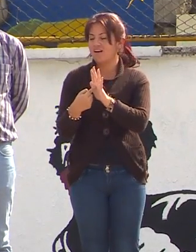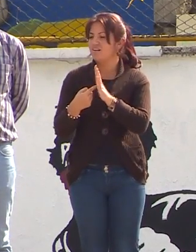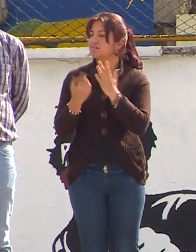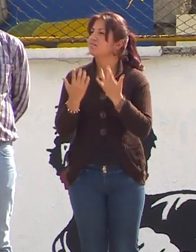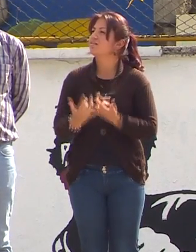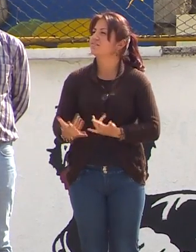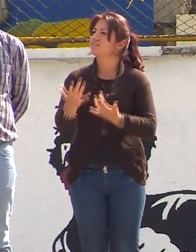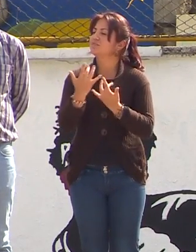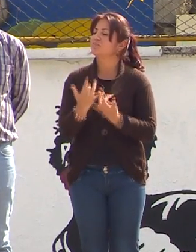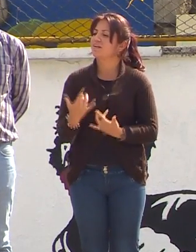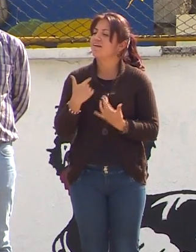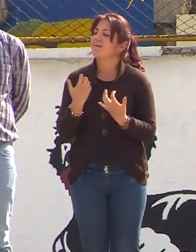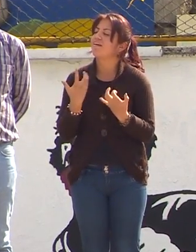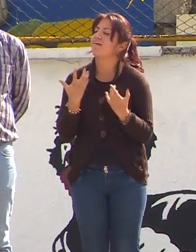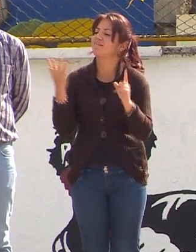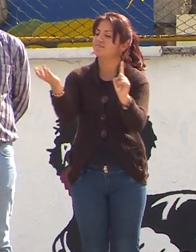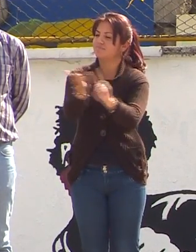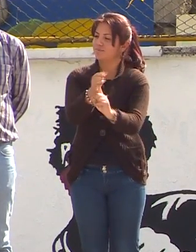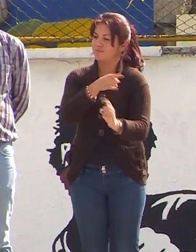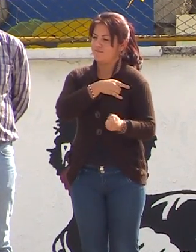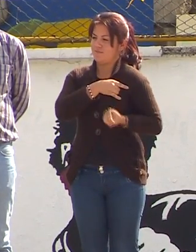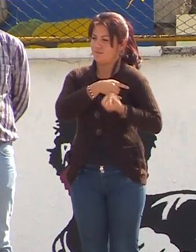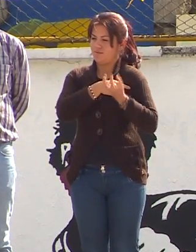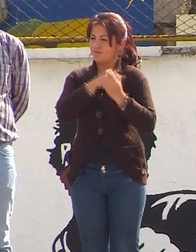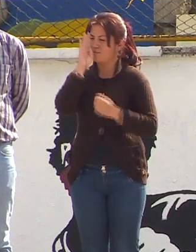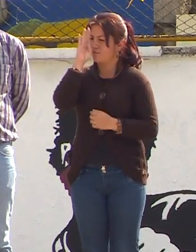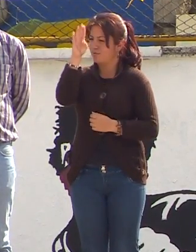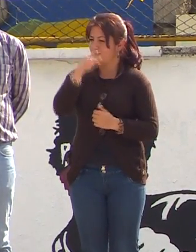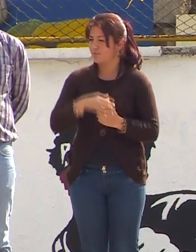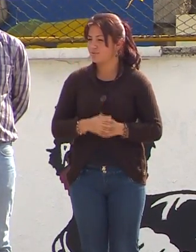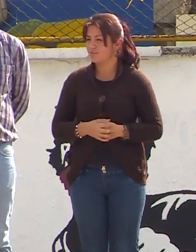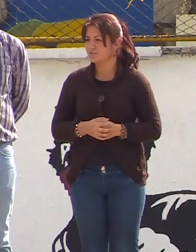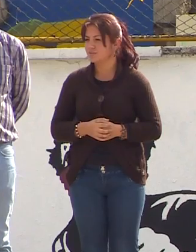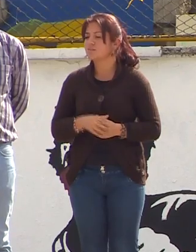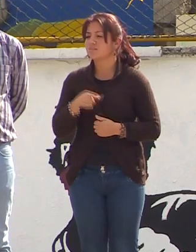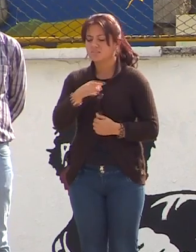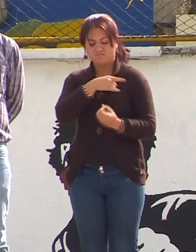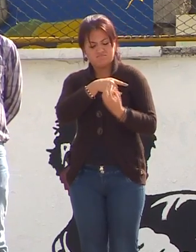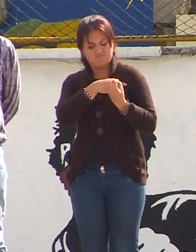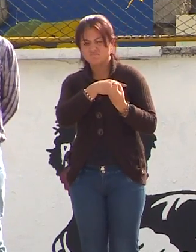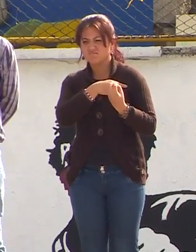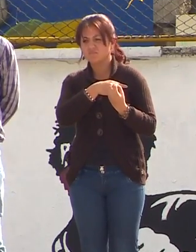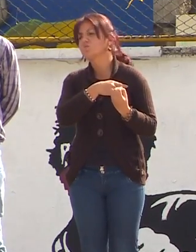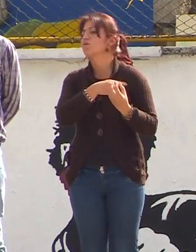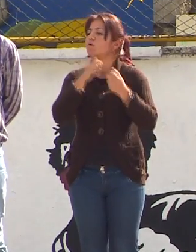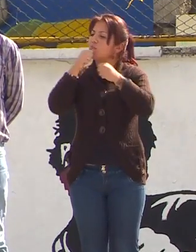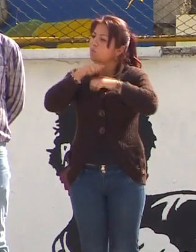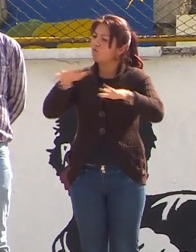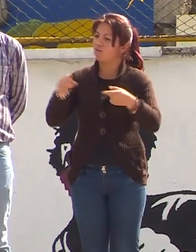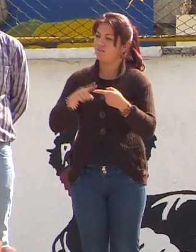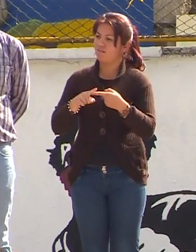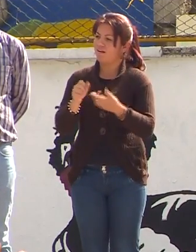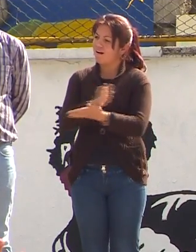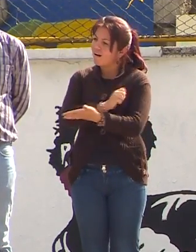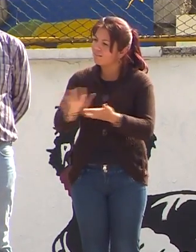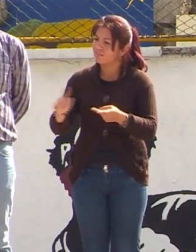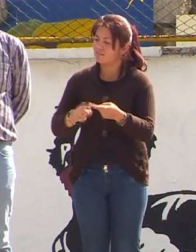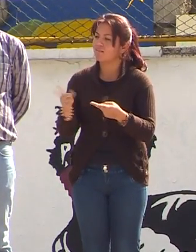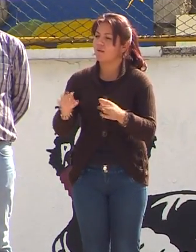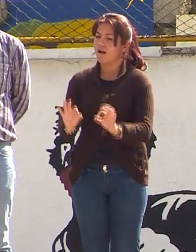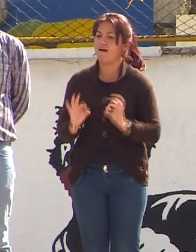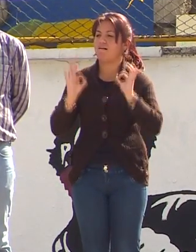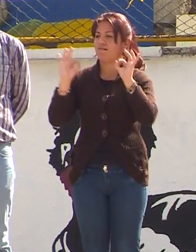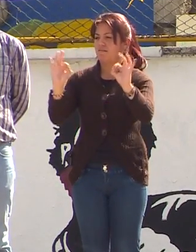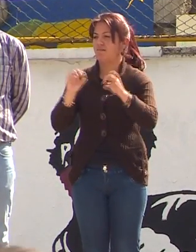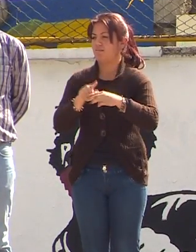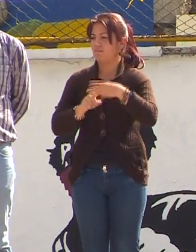Universidad Pedagógica Nacional, universidad pública, gratuita y de